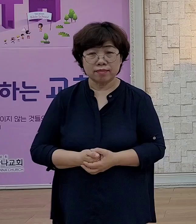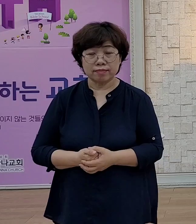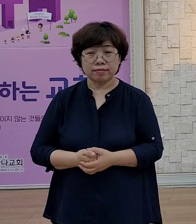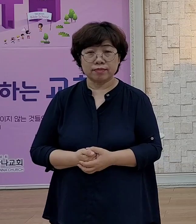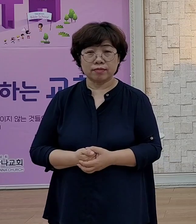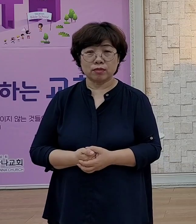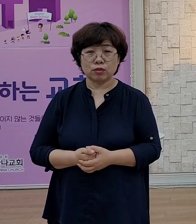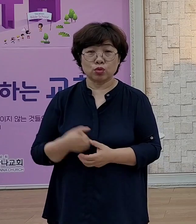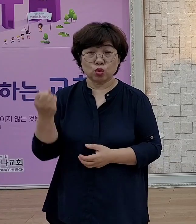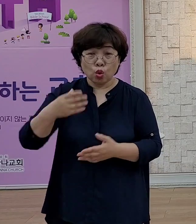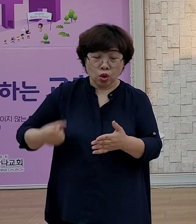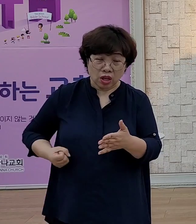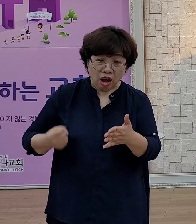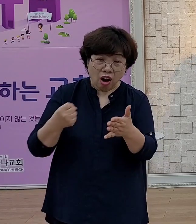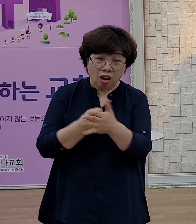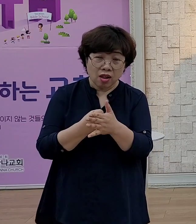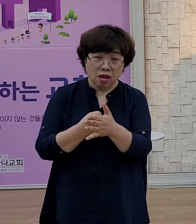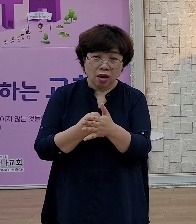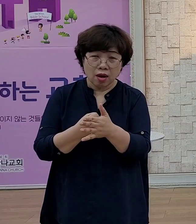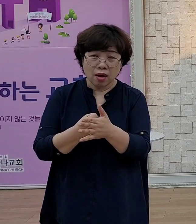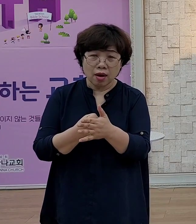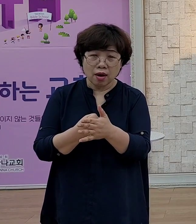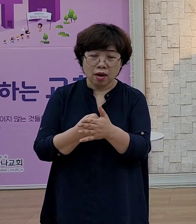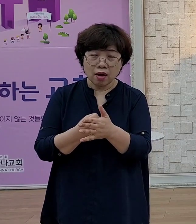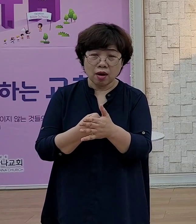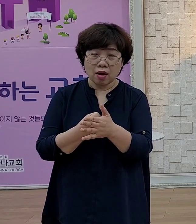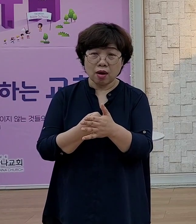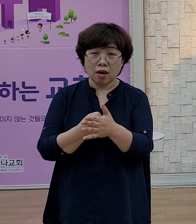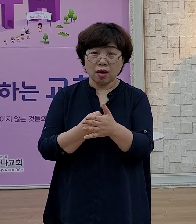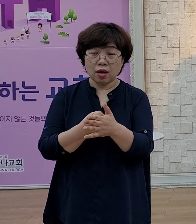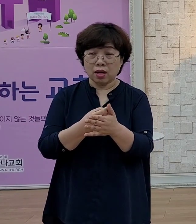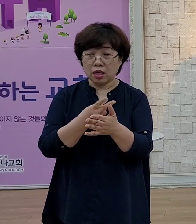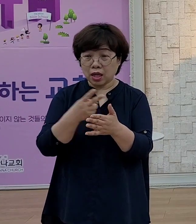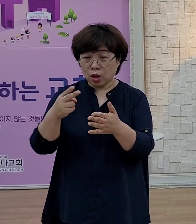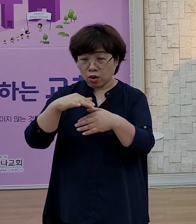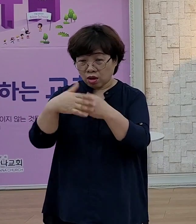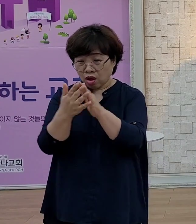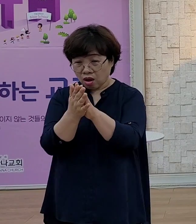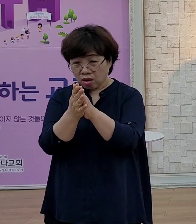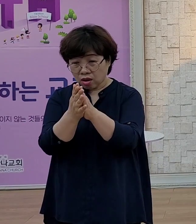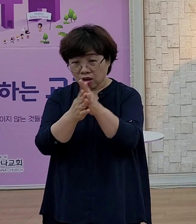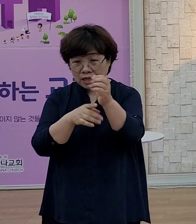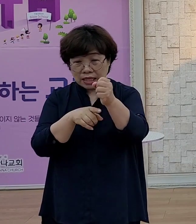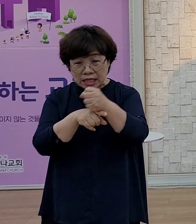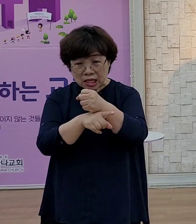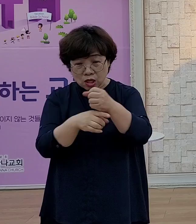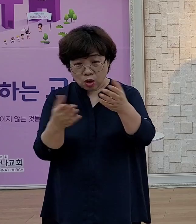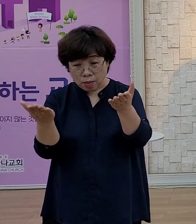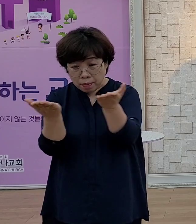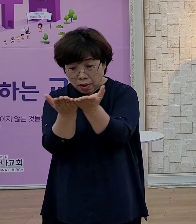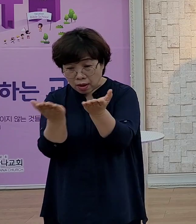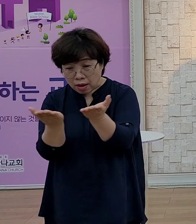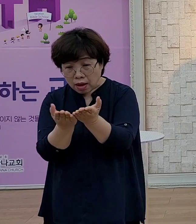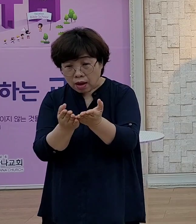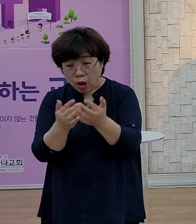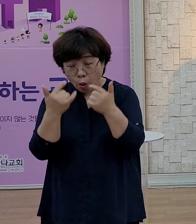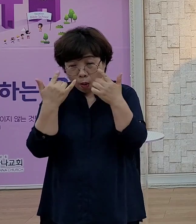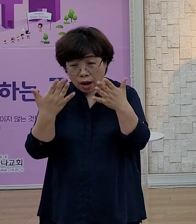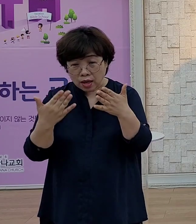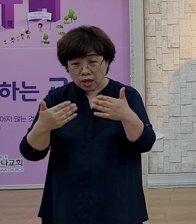그리고 그 결정을 과연 성경의 진리에 비춰보셨습니까?